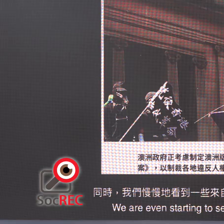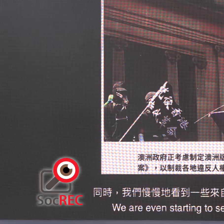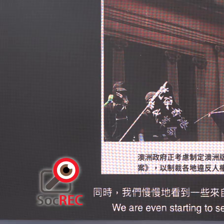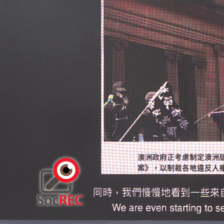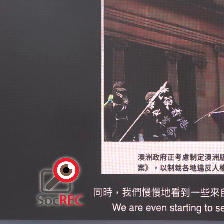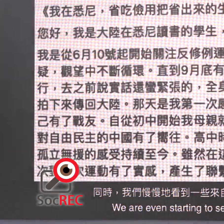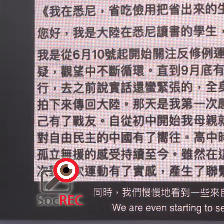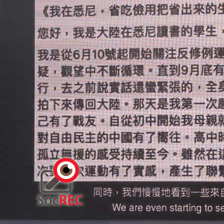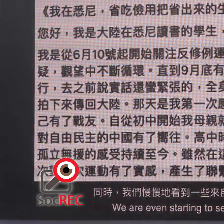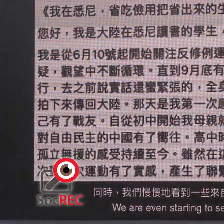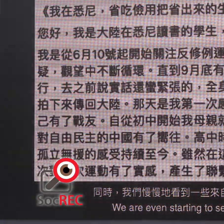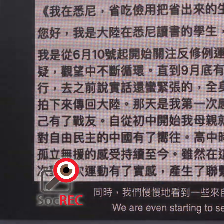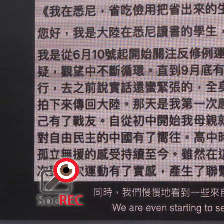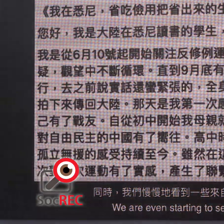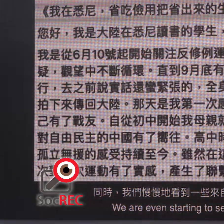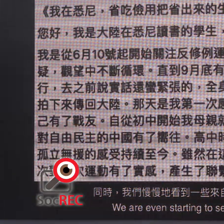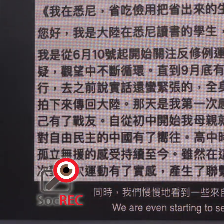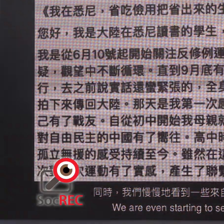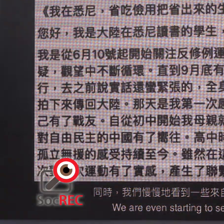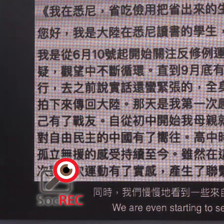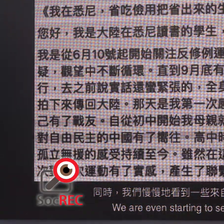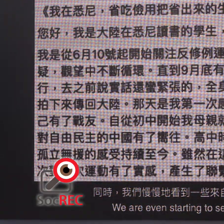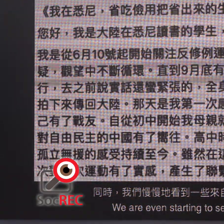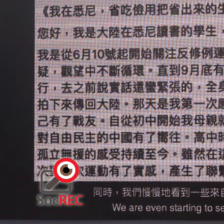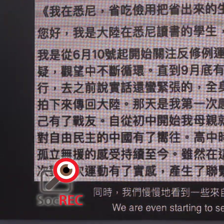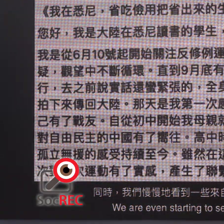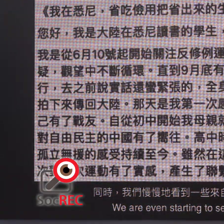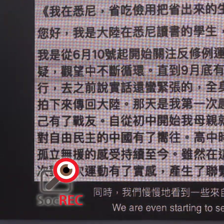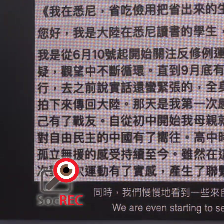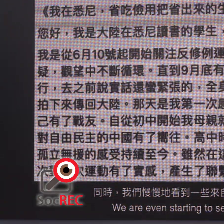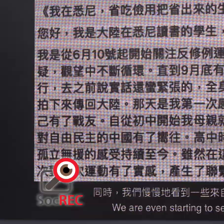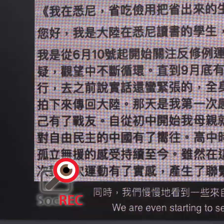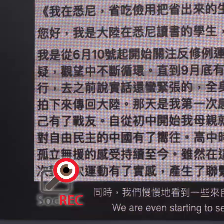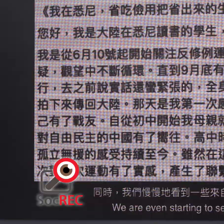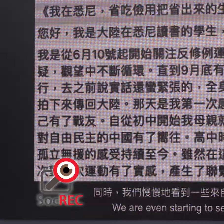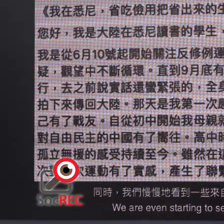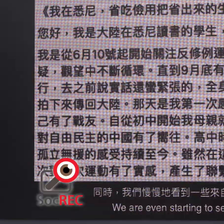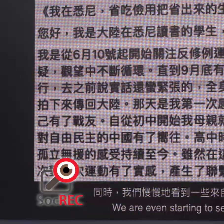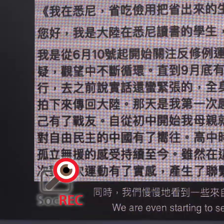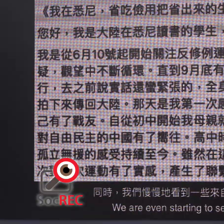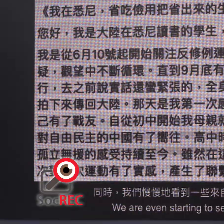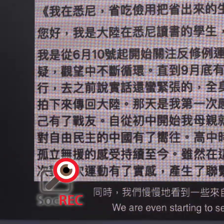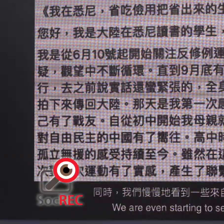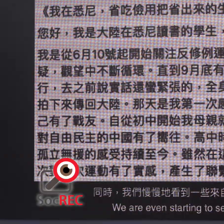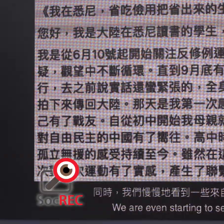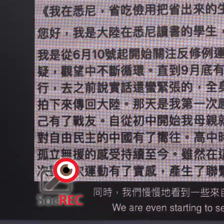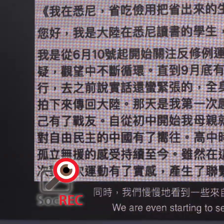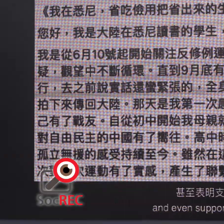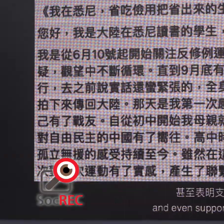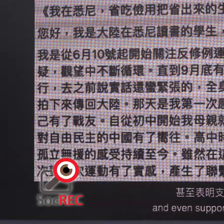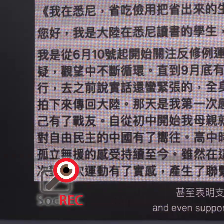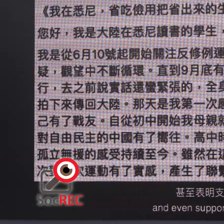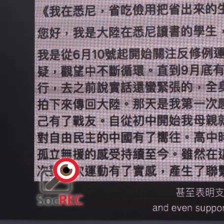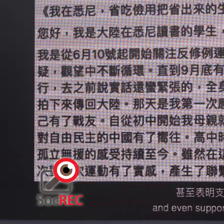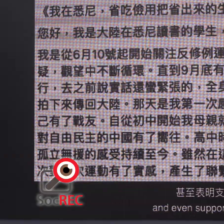時，我們亦都慢慢地見到一些來自中國內地的留學生和僑民亦都開始明白到，甚